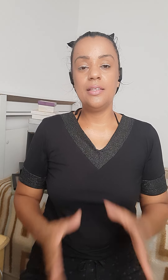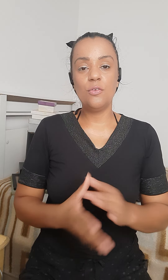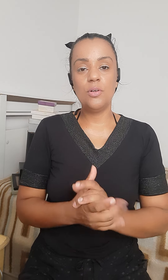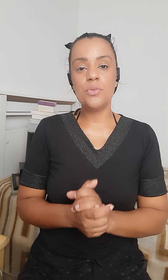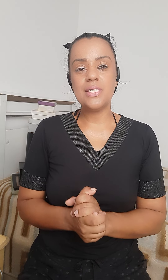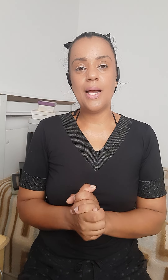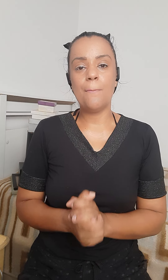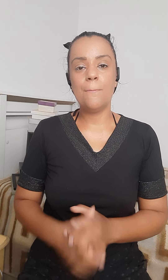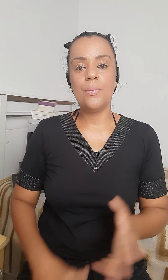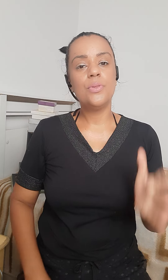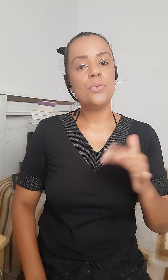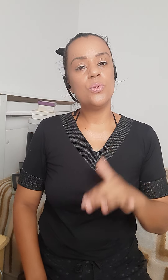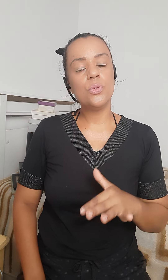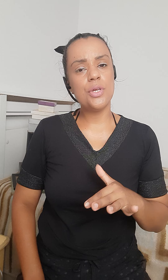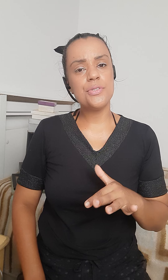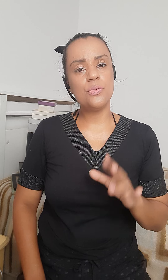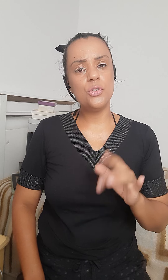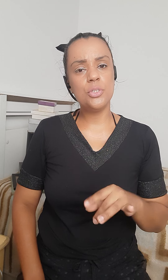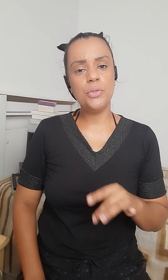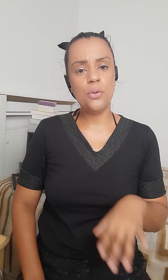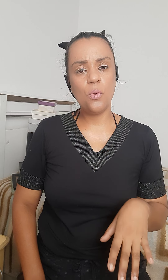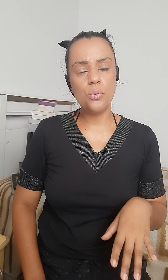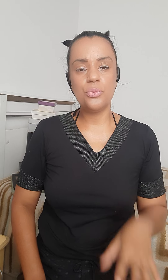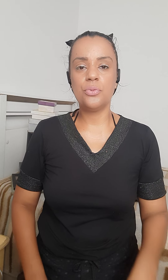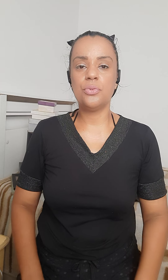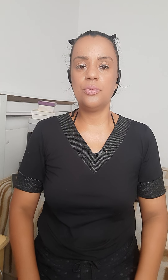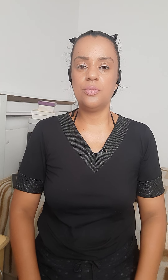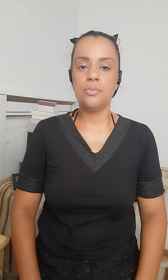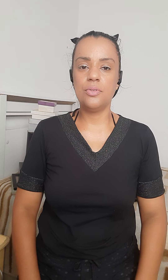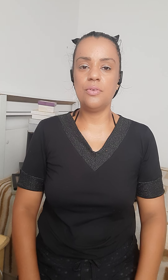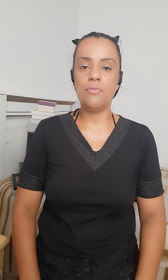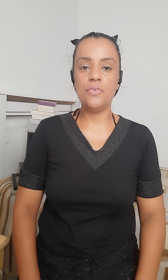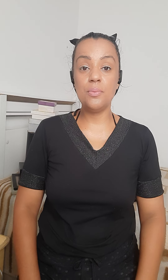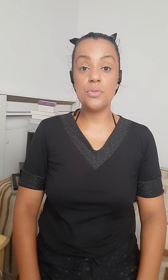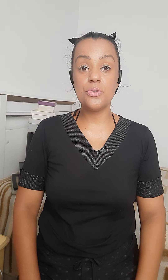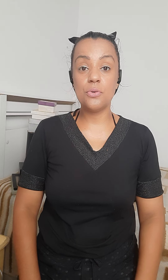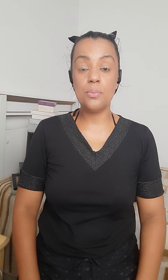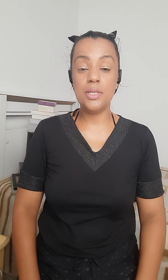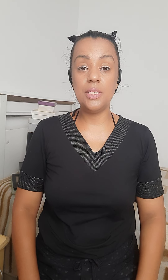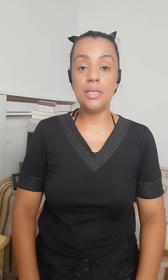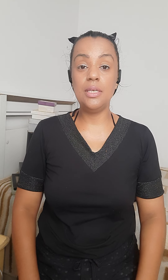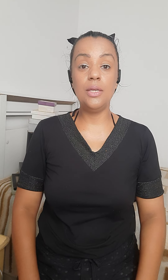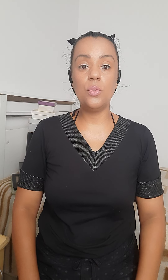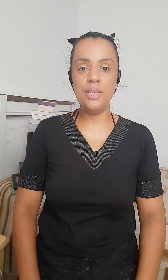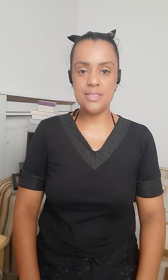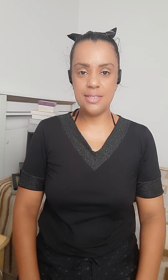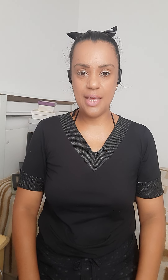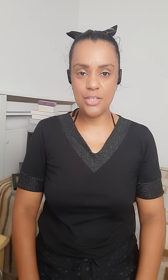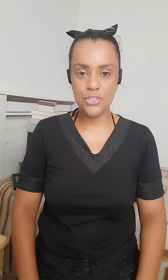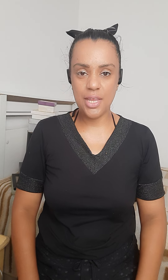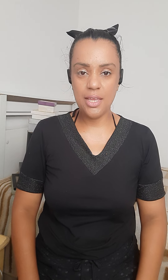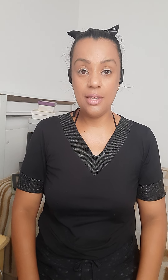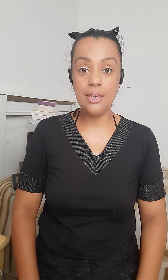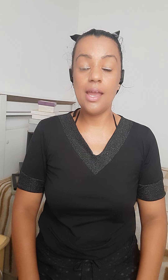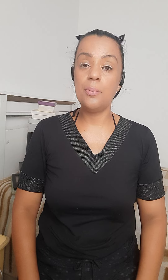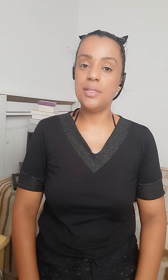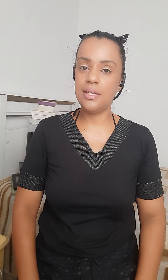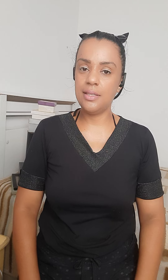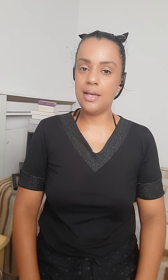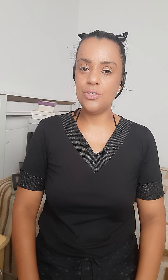Então vamos lá. No nosso último encontro, vimos sobre iconicidade, né? E arbitrariedade,